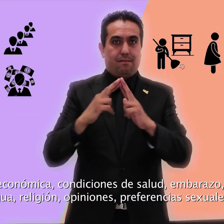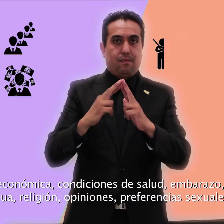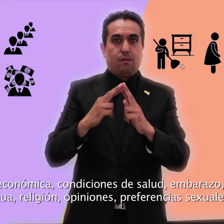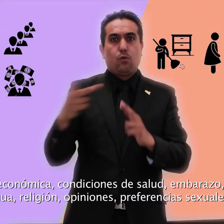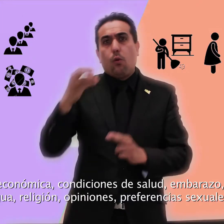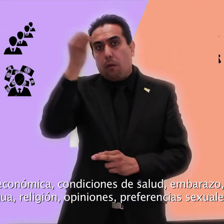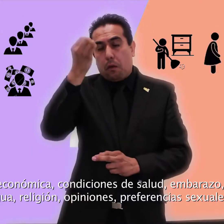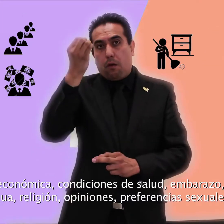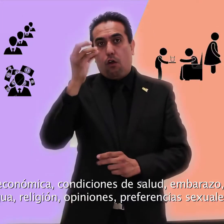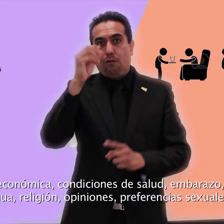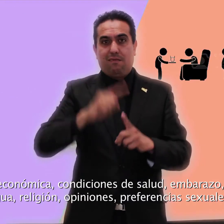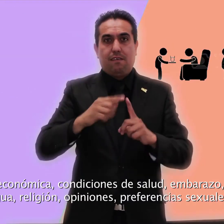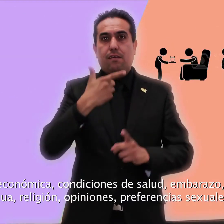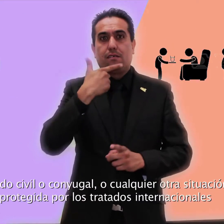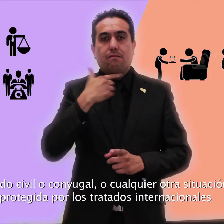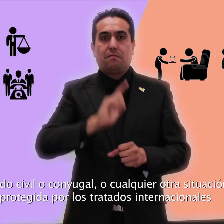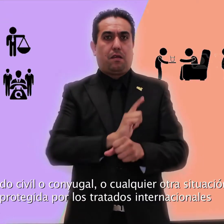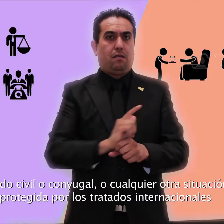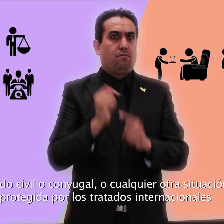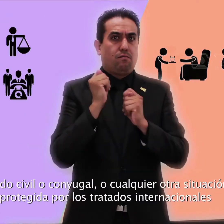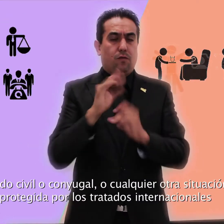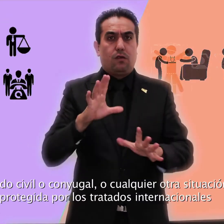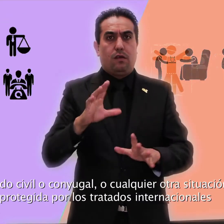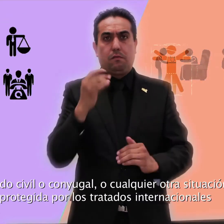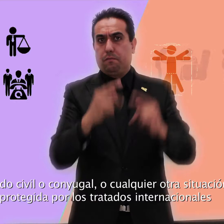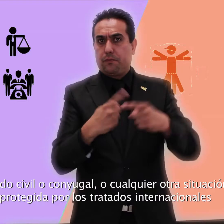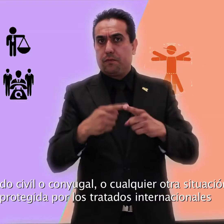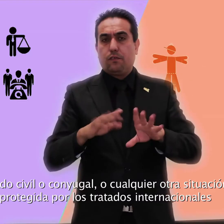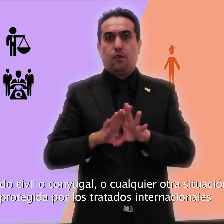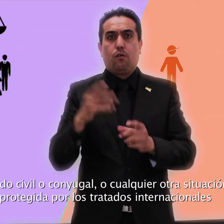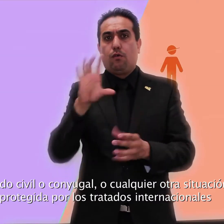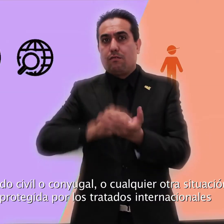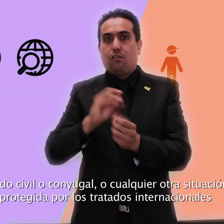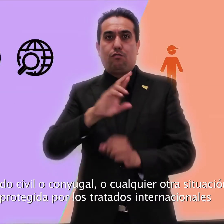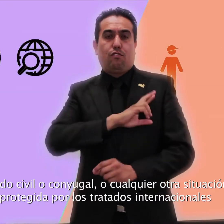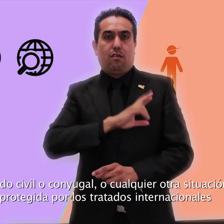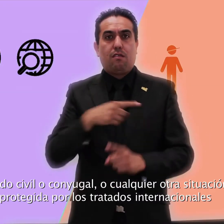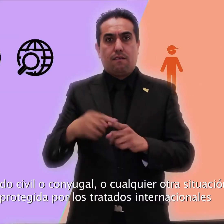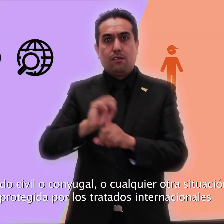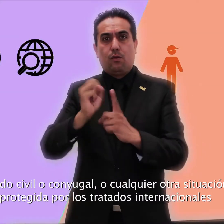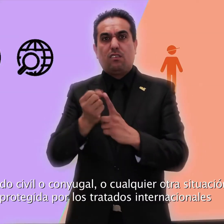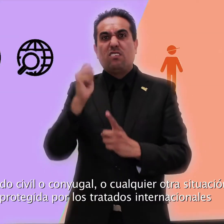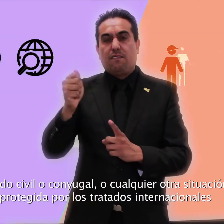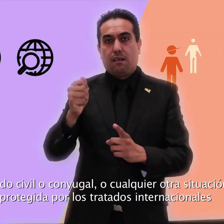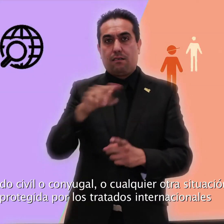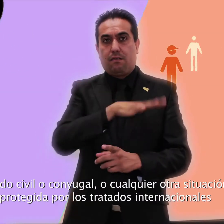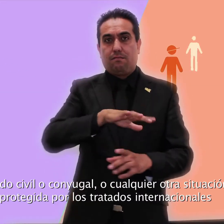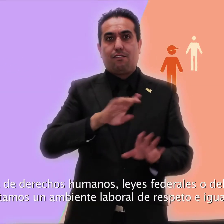opiniones, preferencias sexuales, estado civil o conyugal o cualquier otra situación protegida por los tratados internacionales en